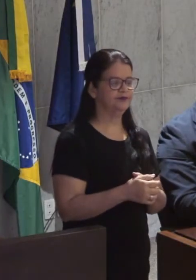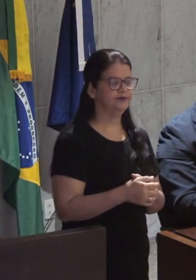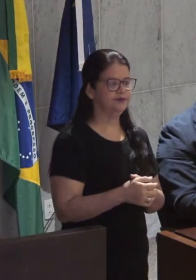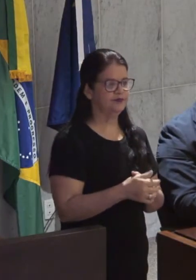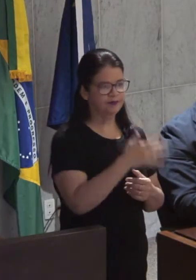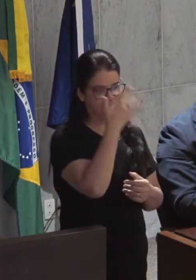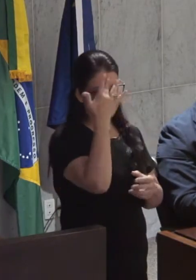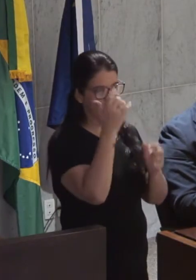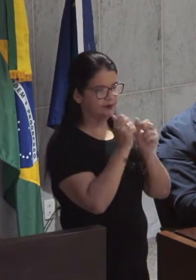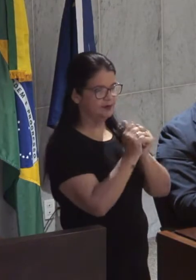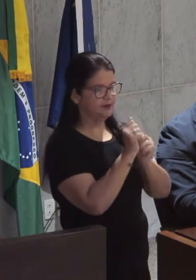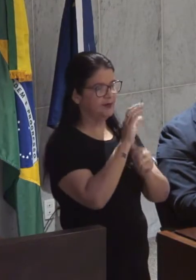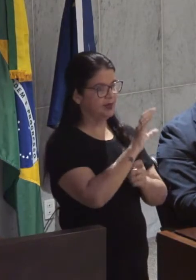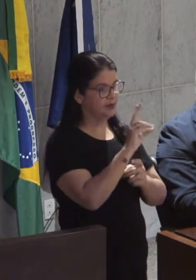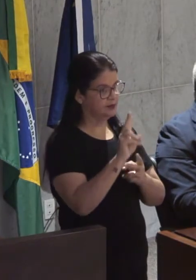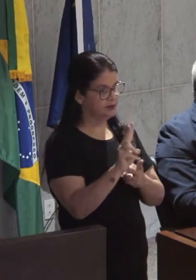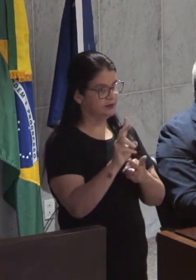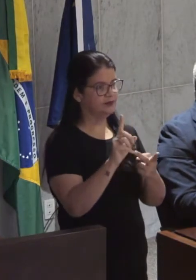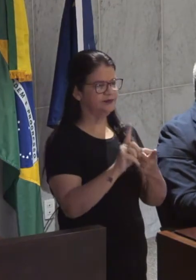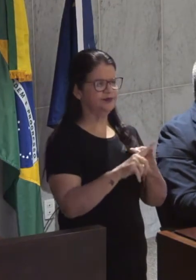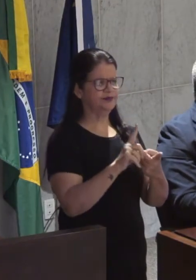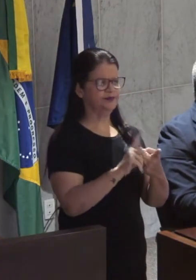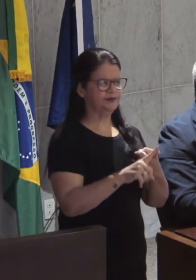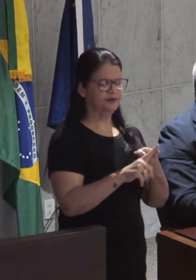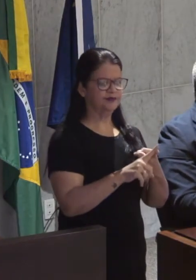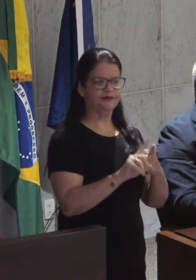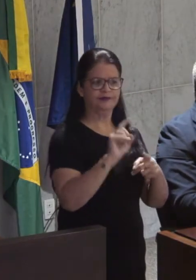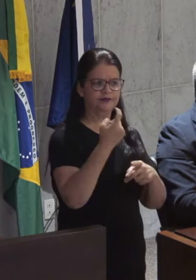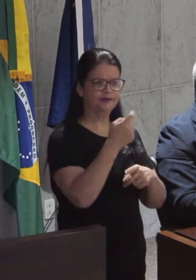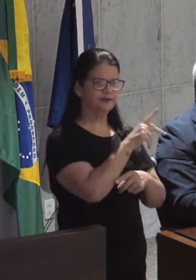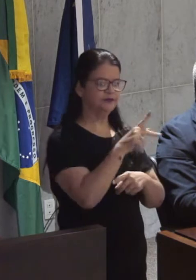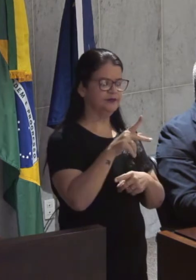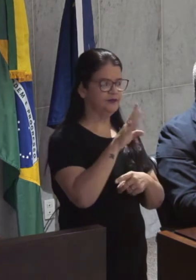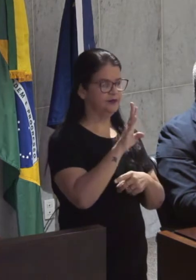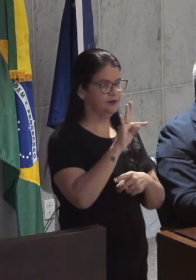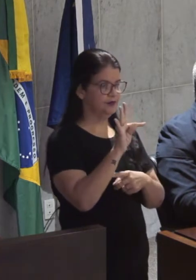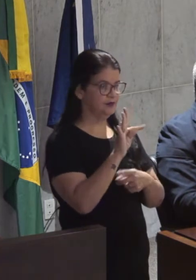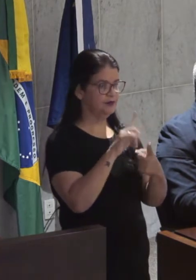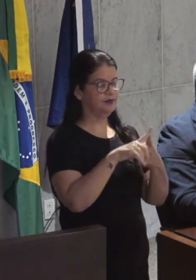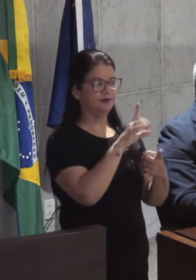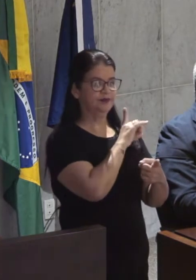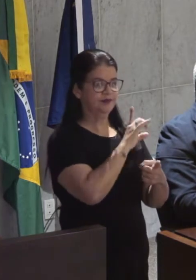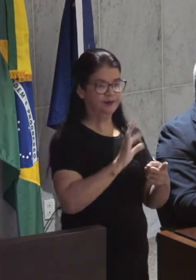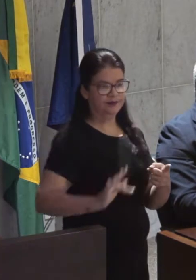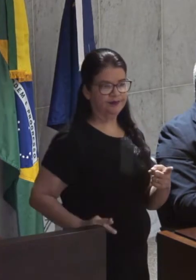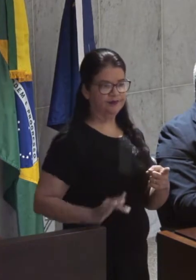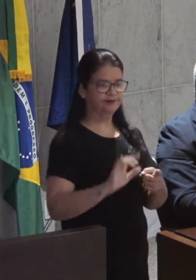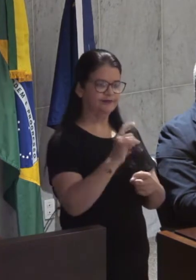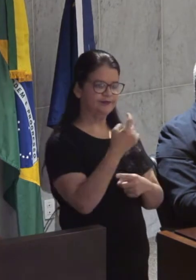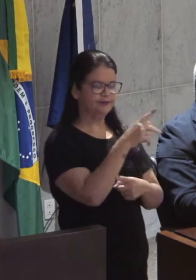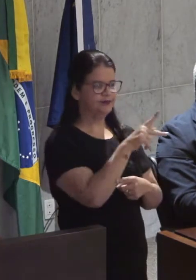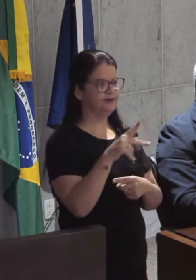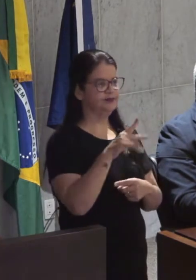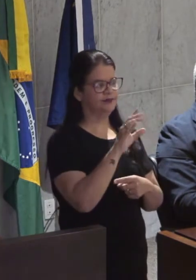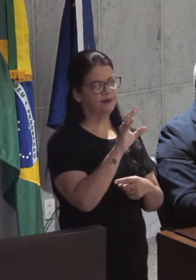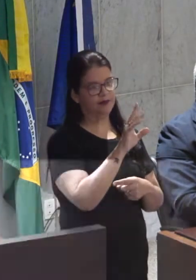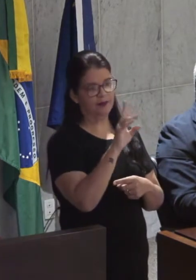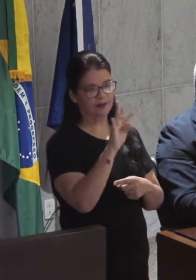Ao companheiro Carlos Vera, também ex-presidente da CUT, deputado federal e ex-presidente da CUT,